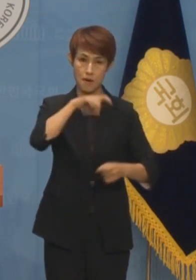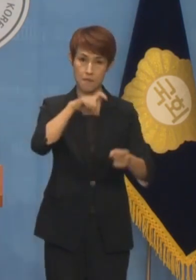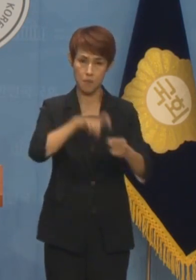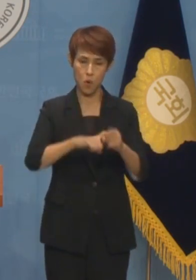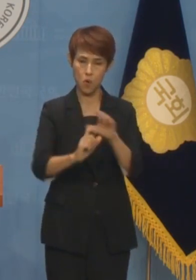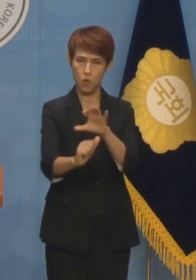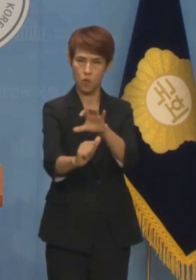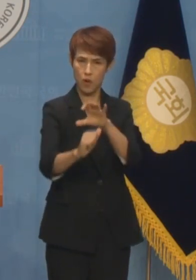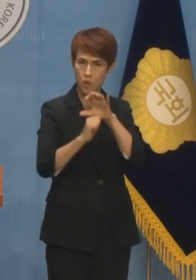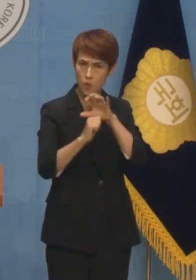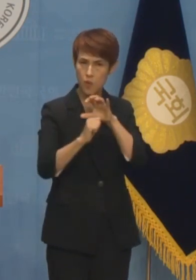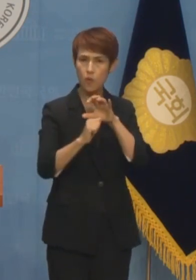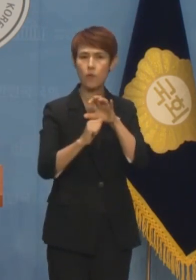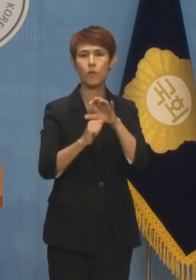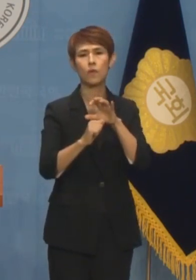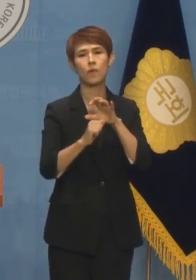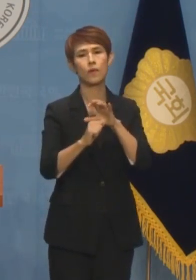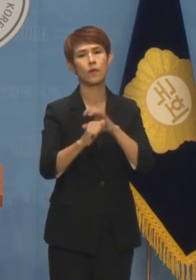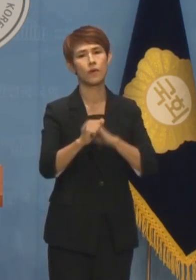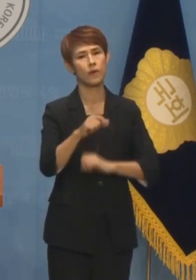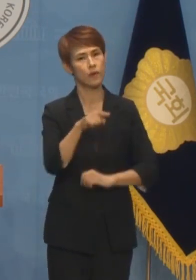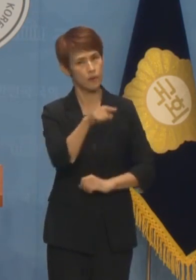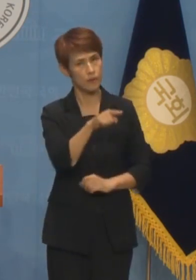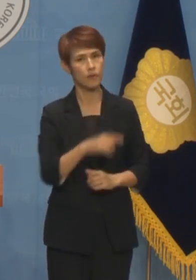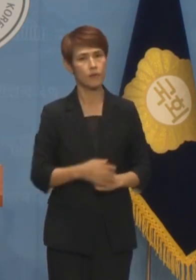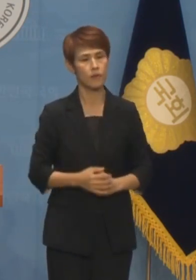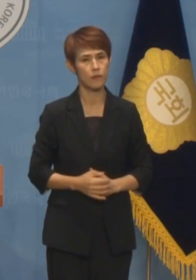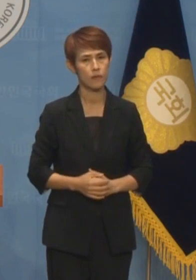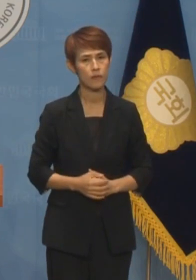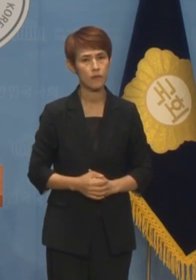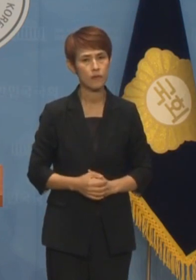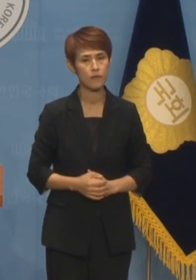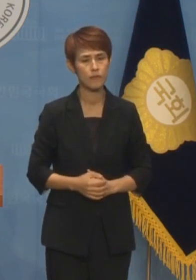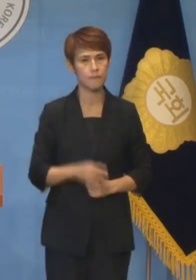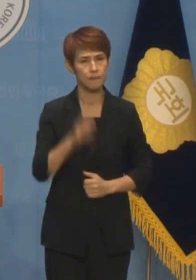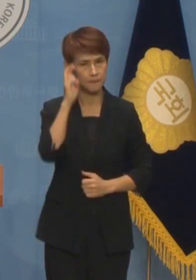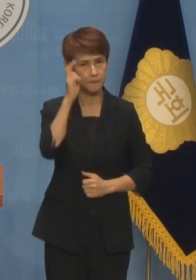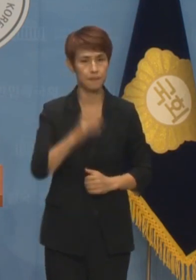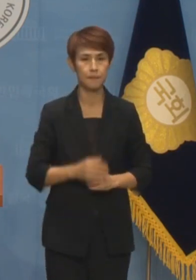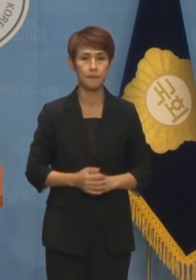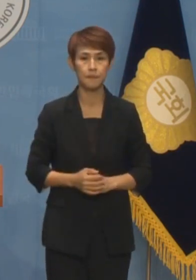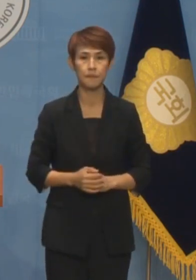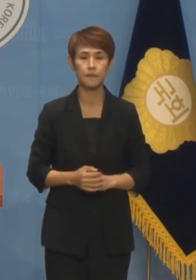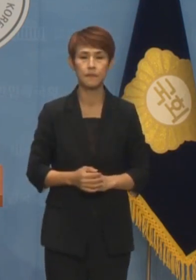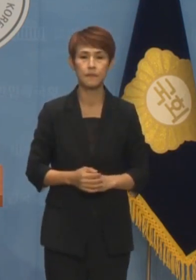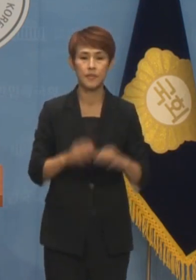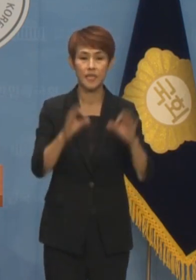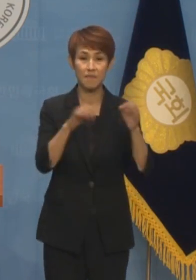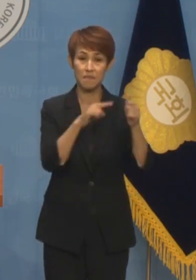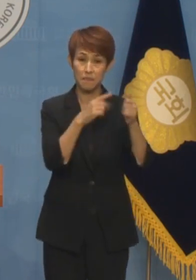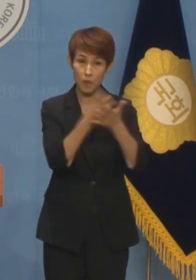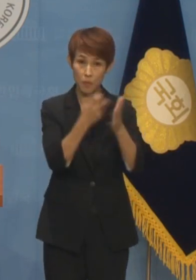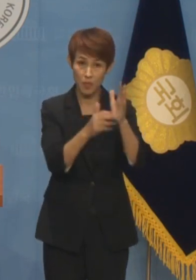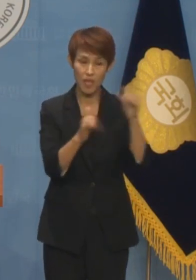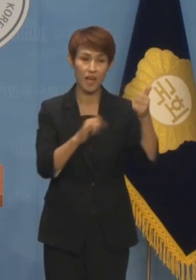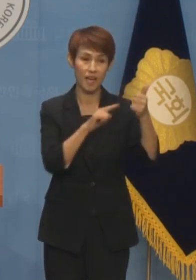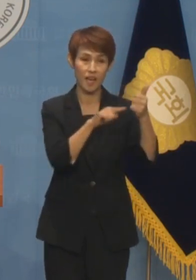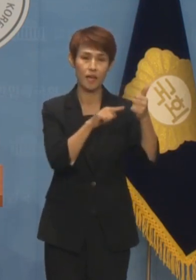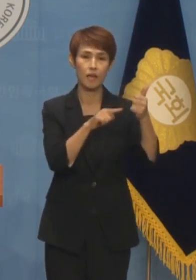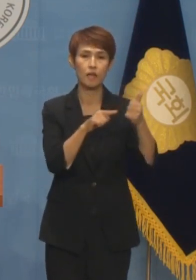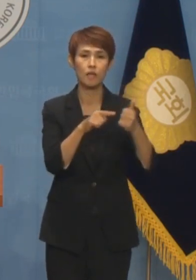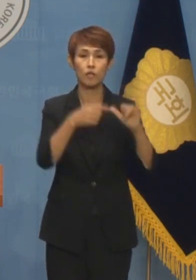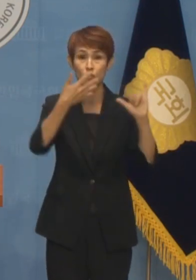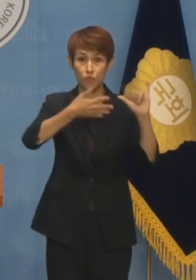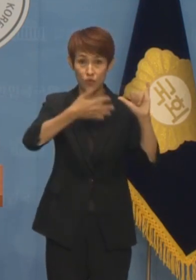활용했다는 비난을 피하기가 어렵습니다 실제로 지난 26일 김규현 변호사는 유튜브 방송